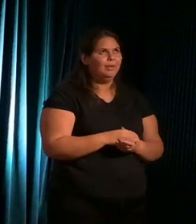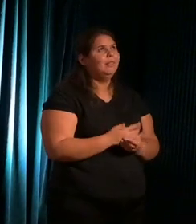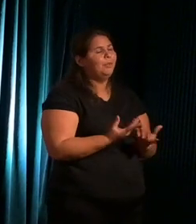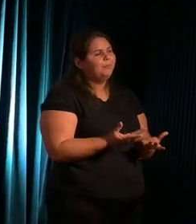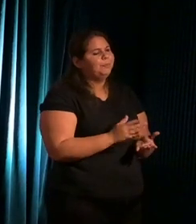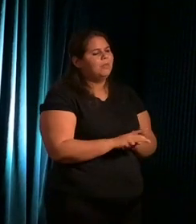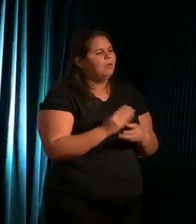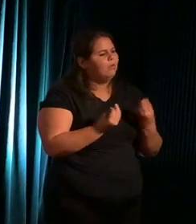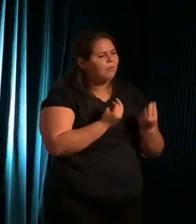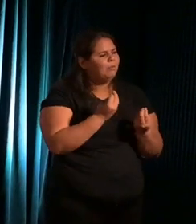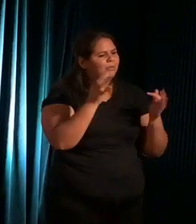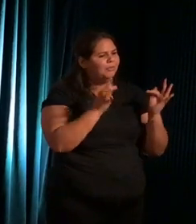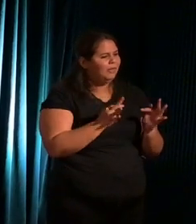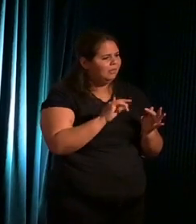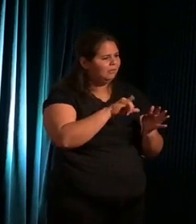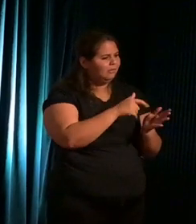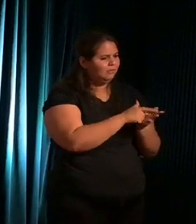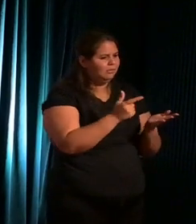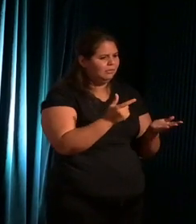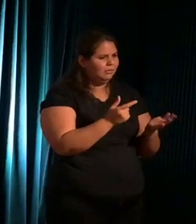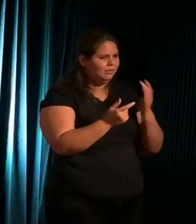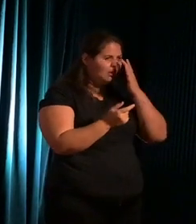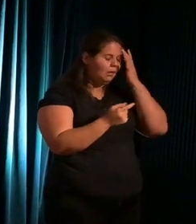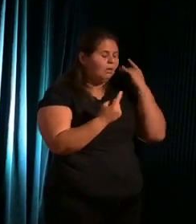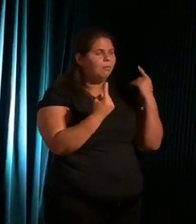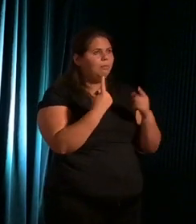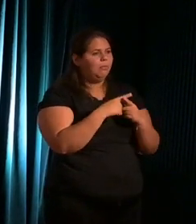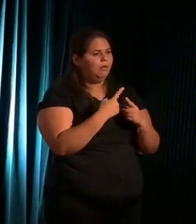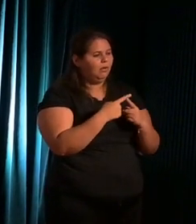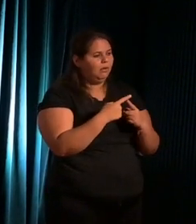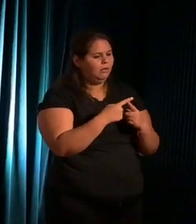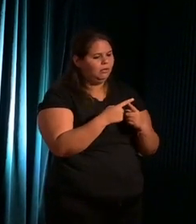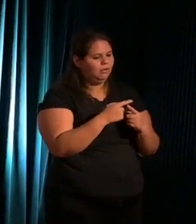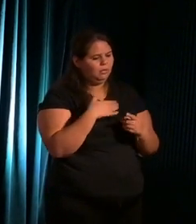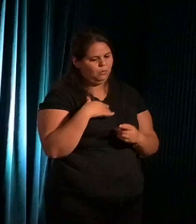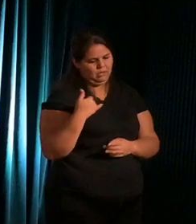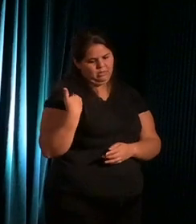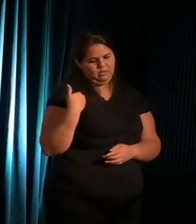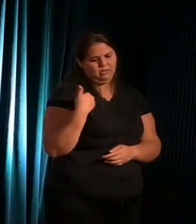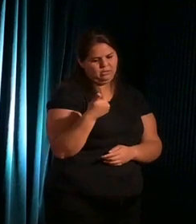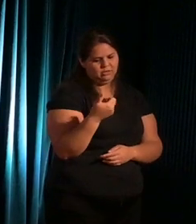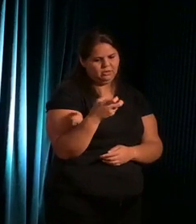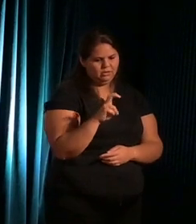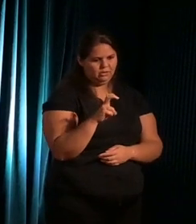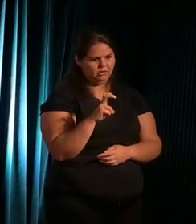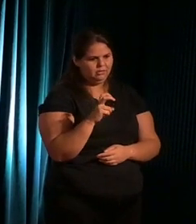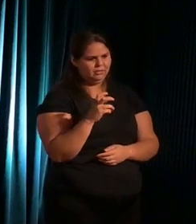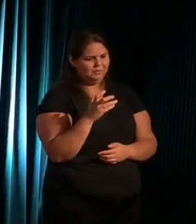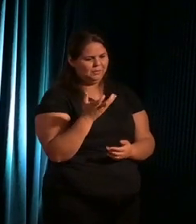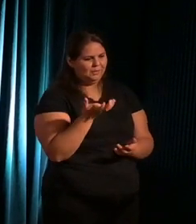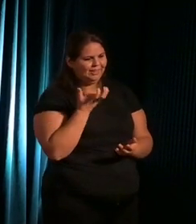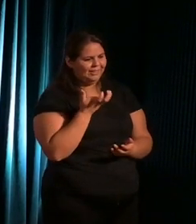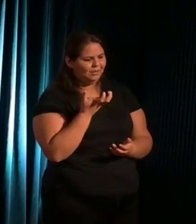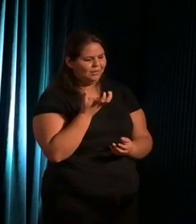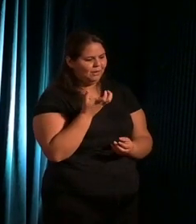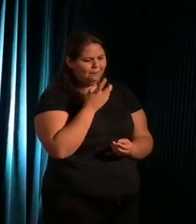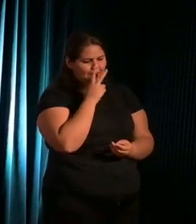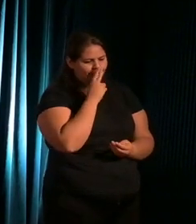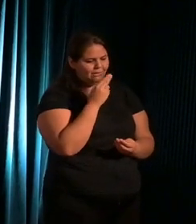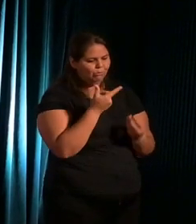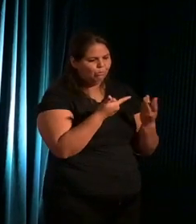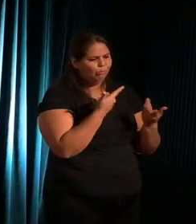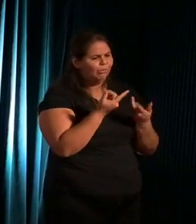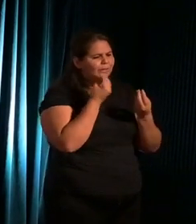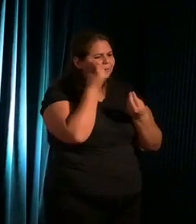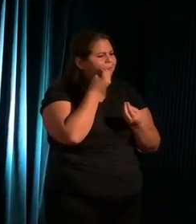fotojornalismo, porque eu fui um transgressor. Com 15 anos, alguma coisa eu queria, e não tinha ainda o